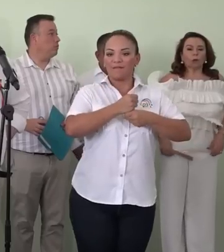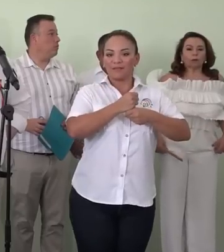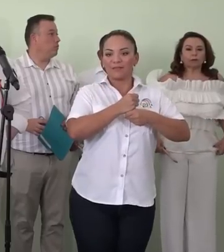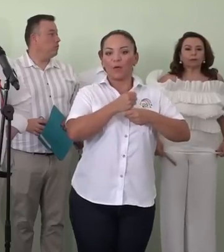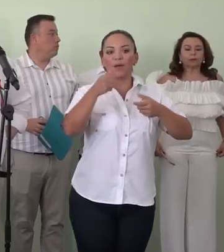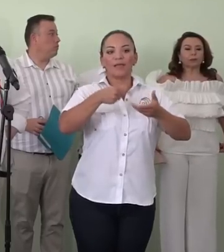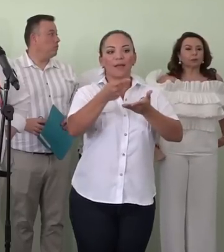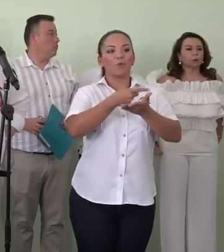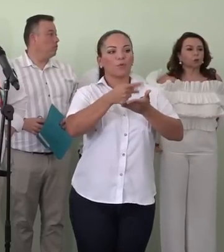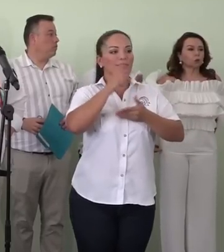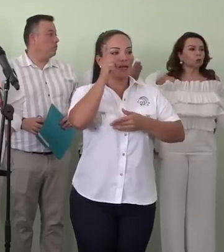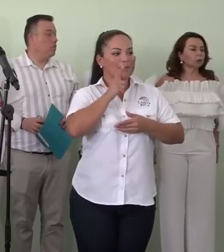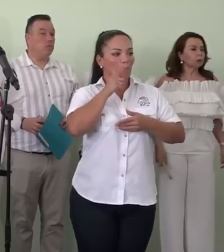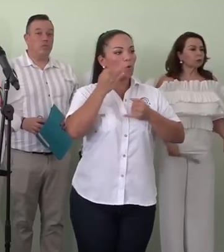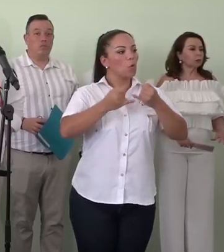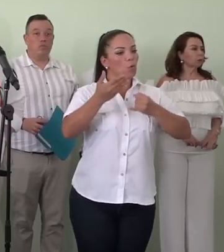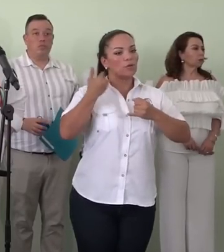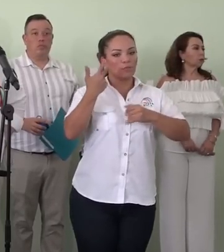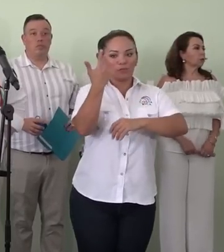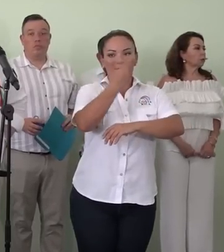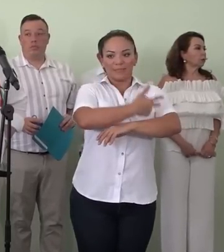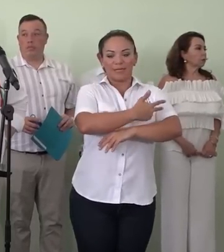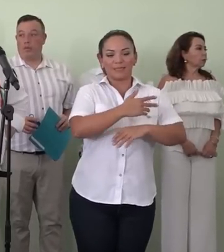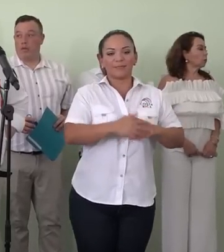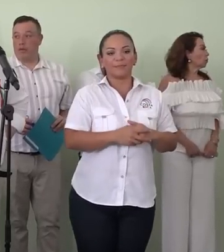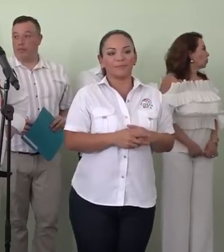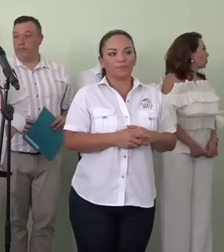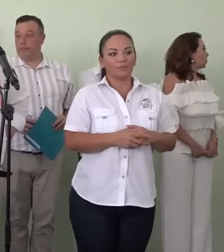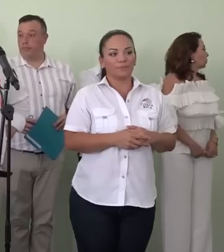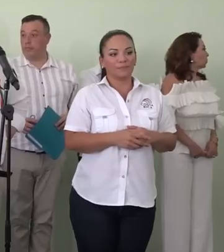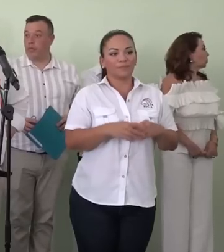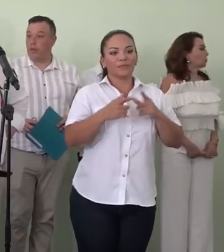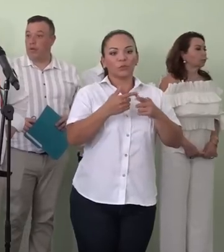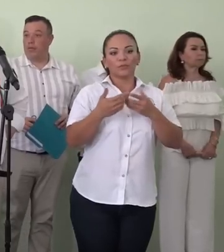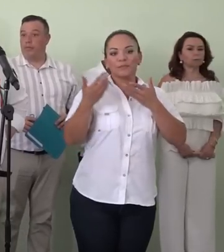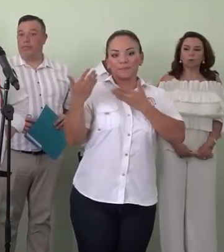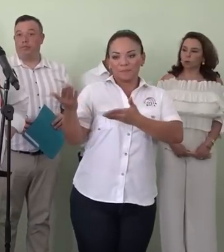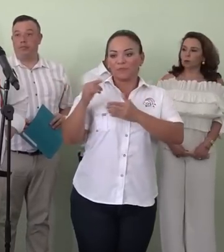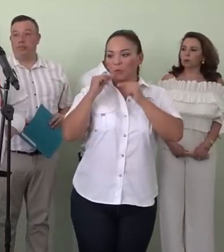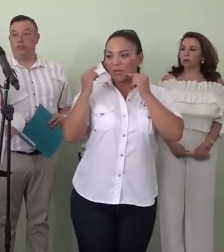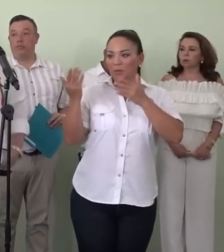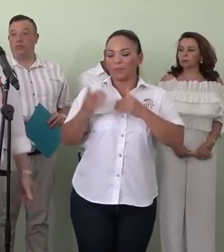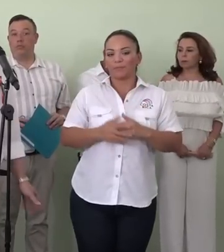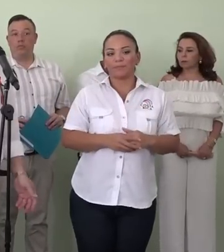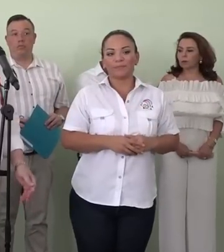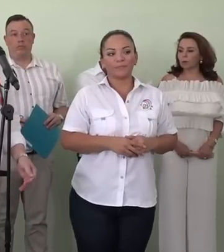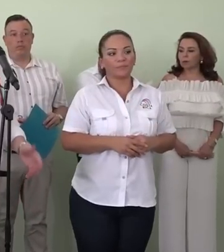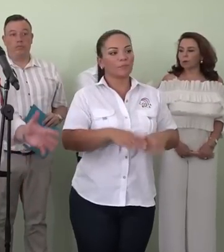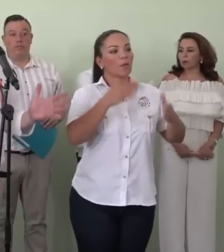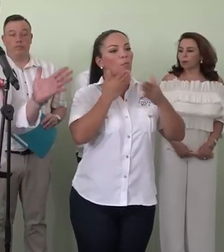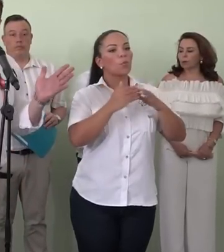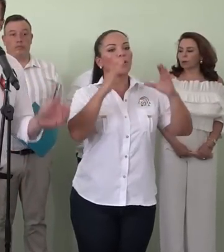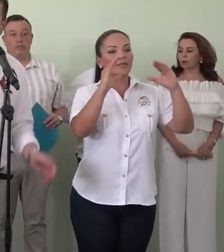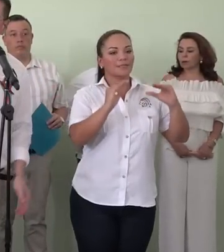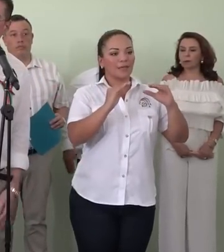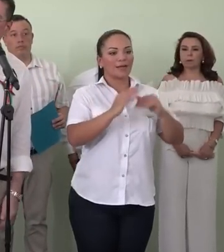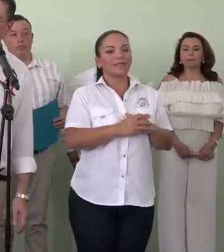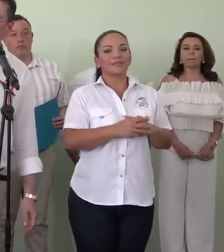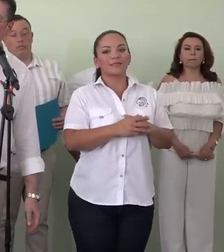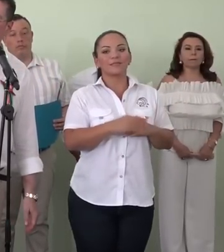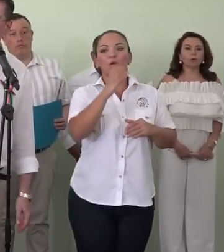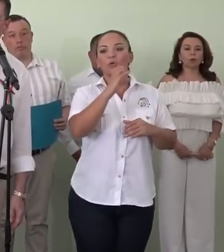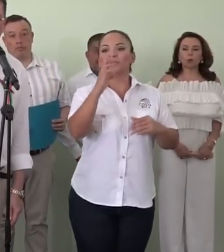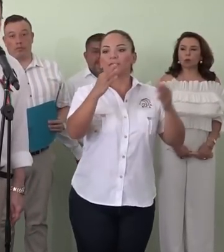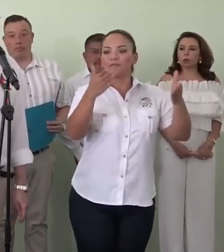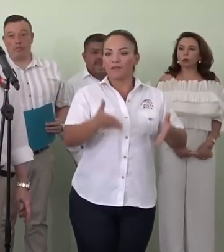por la provincia de Limón durante estos últimos 3 días. Así que los dejamos con don Rodrigo. Muy buenas tardes,